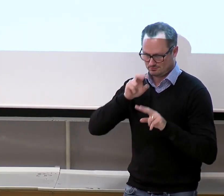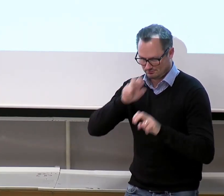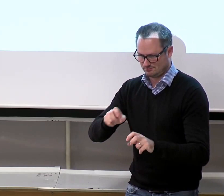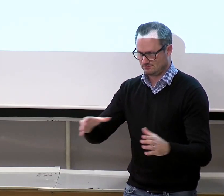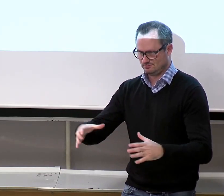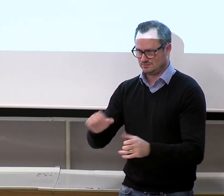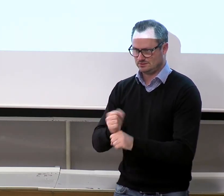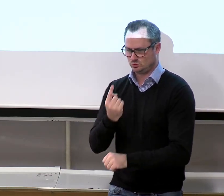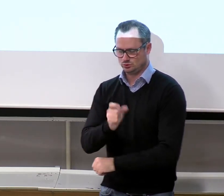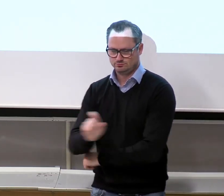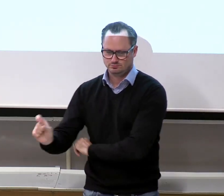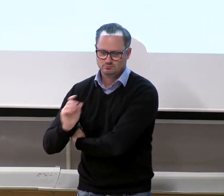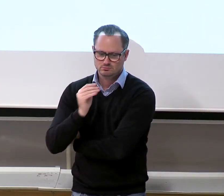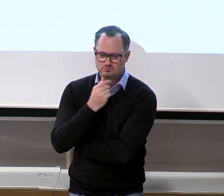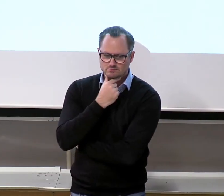5 av 19.